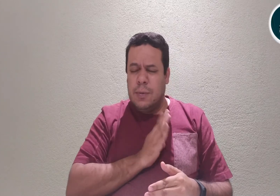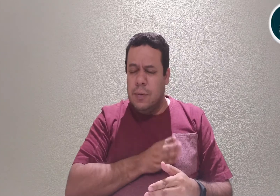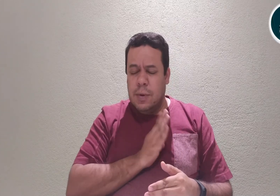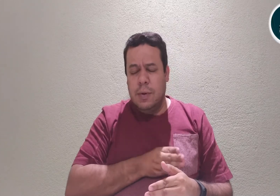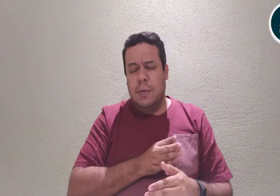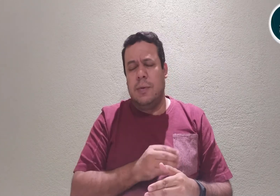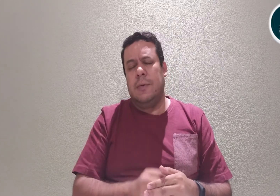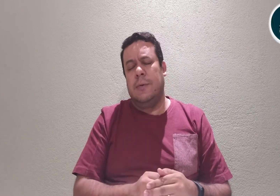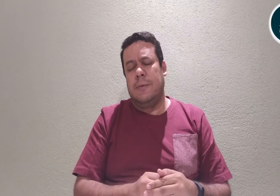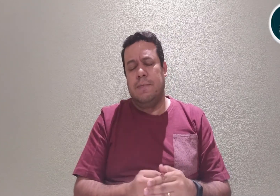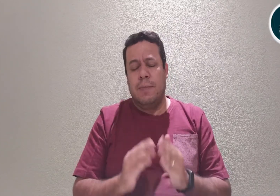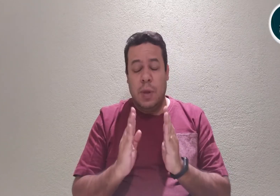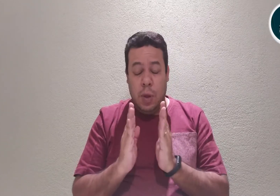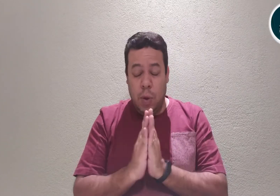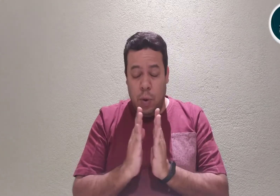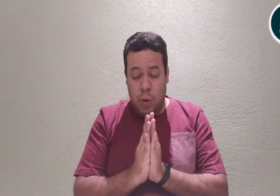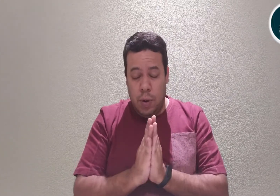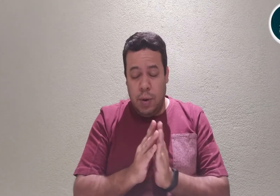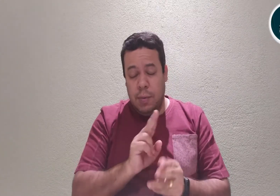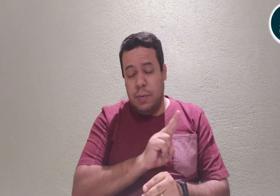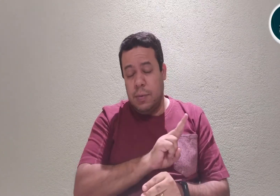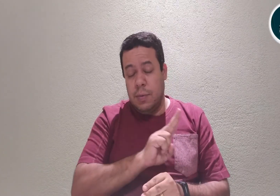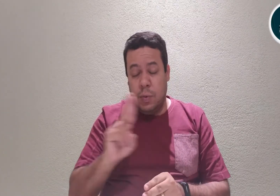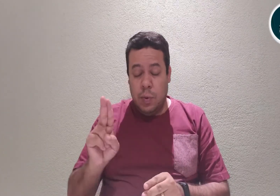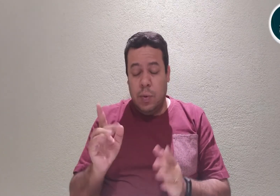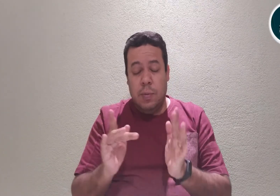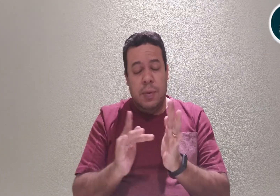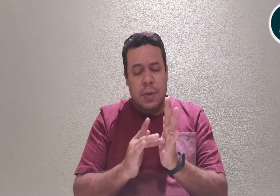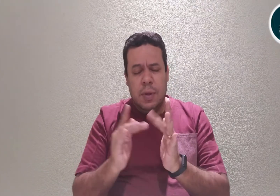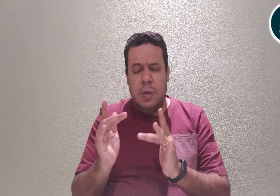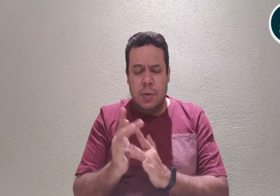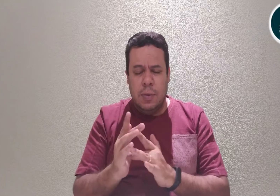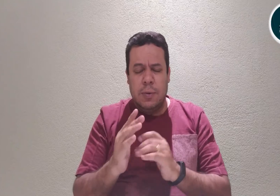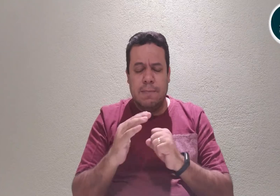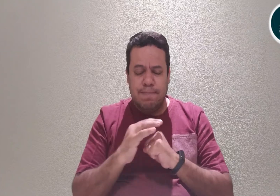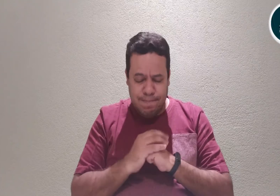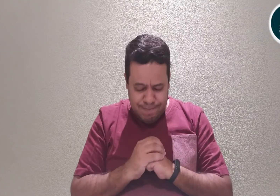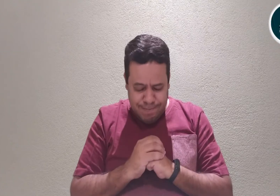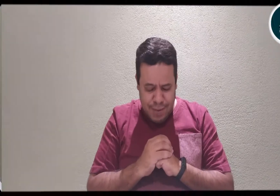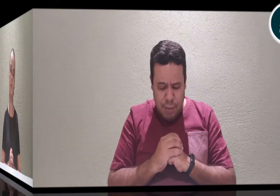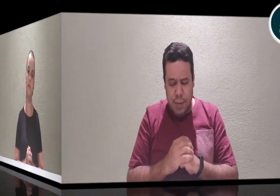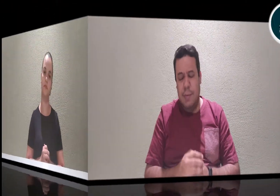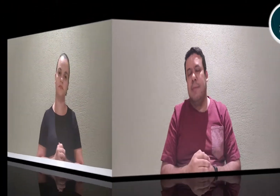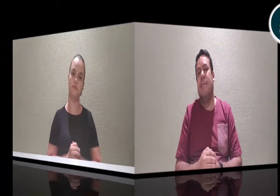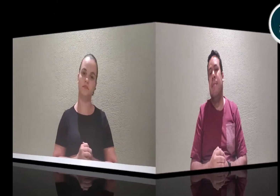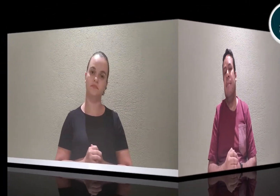Fala aos nossos corações. Eu oro em nome de Jesus. Amém.